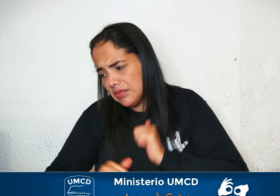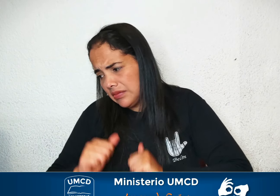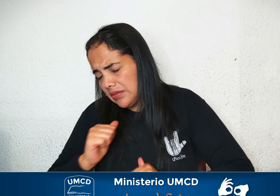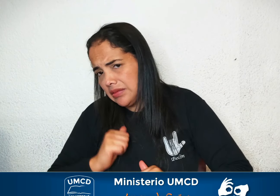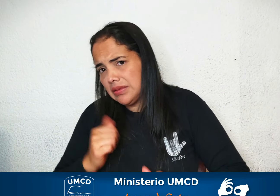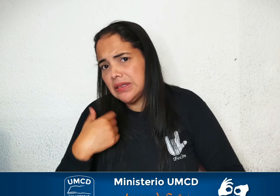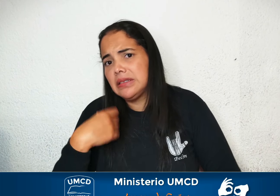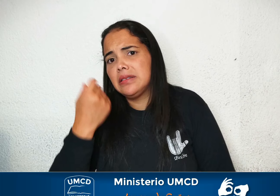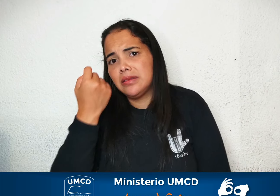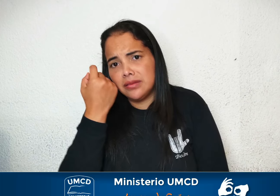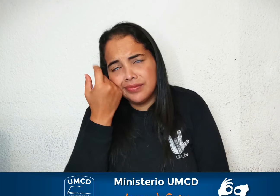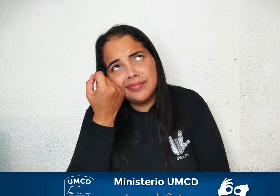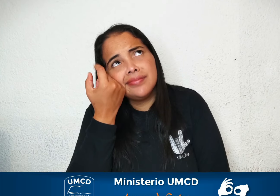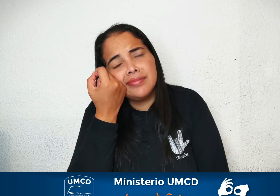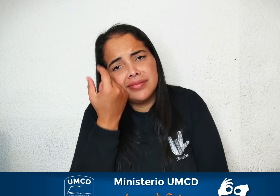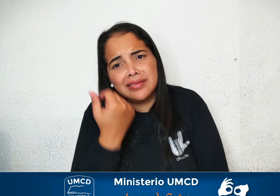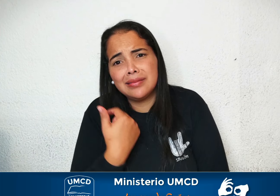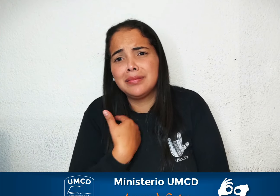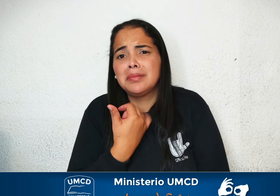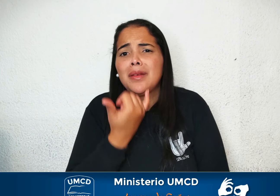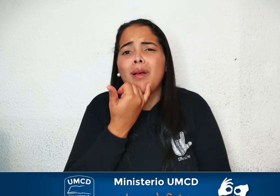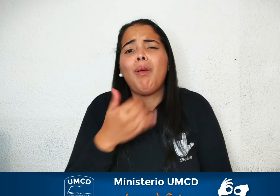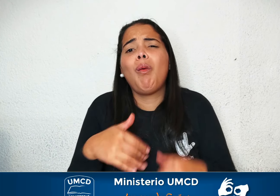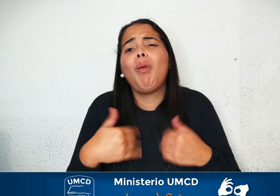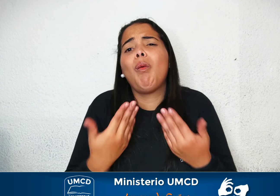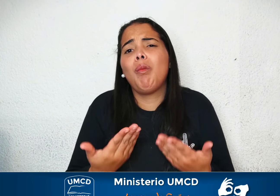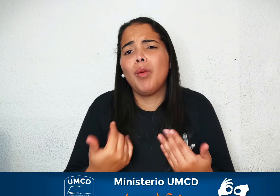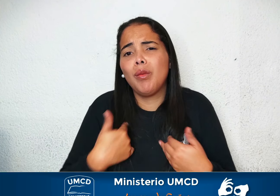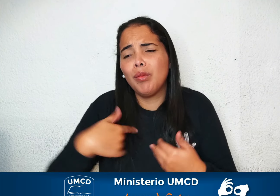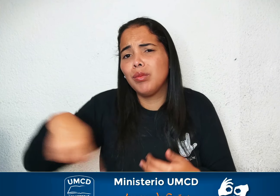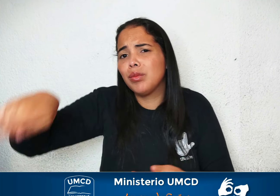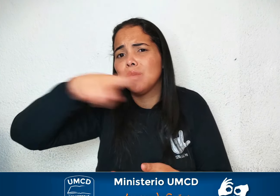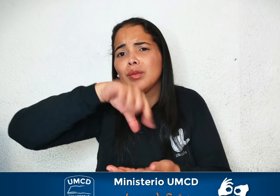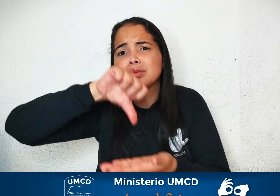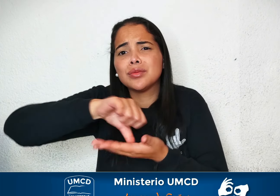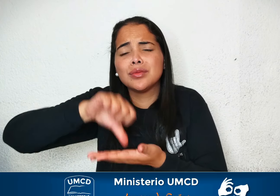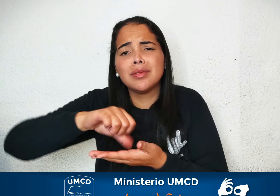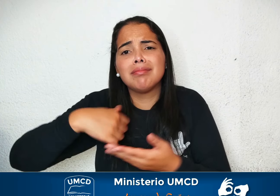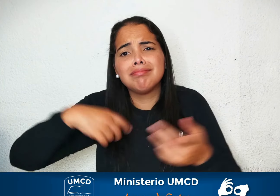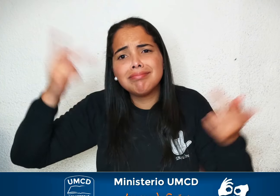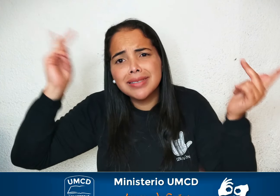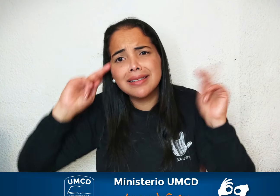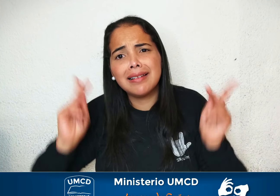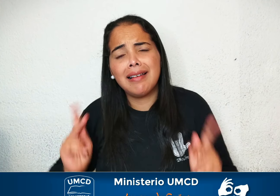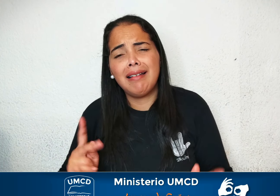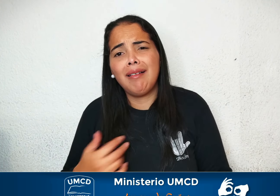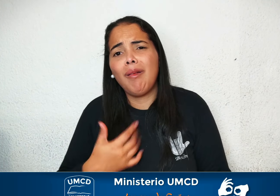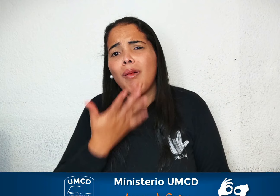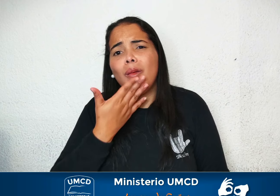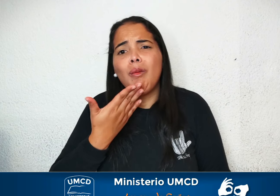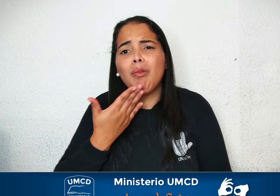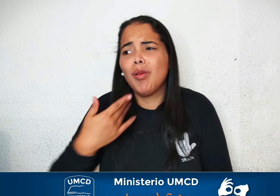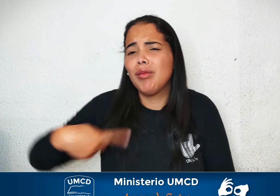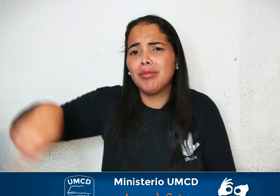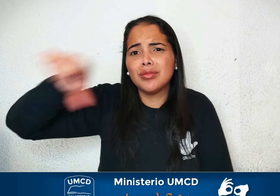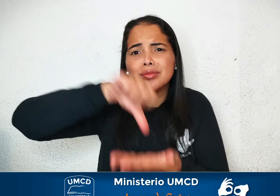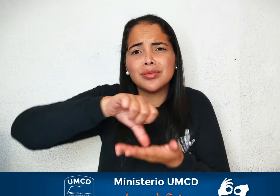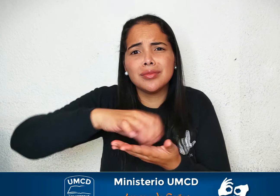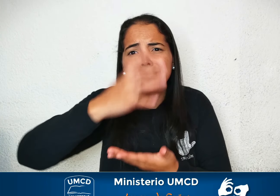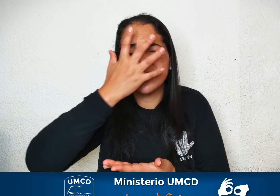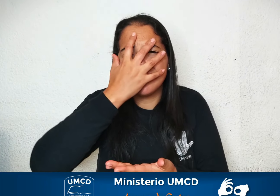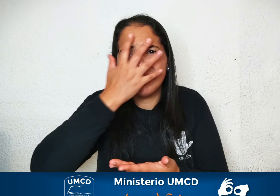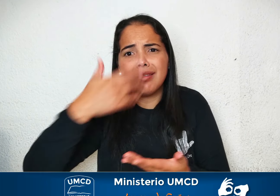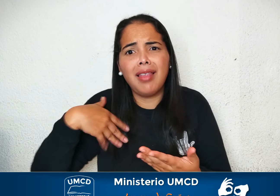gran manera porque entendían de que habían pecado como nación. Aunque ellos literalmente no habían cometido su pecado,